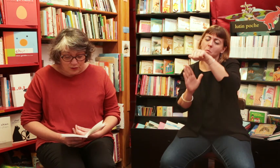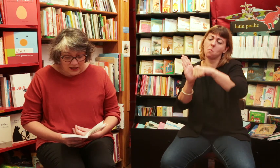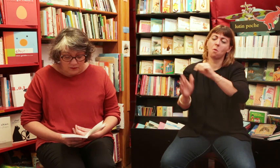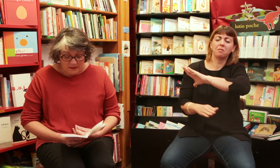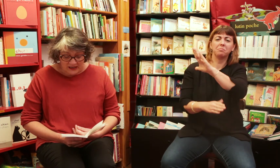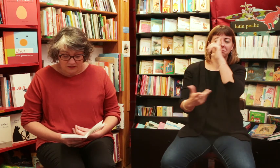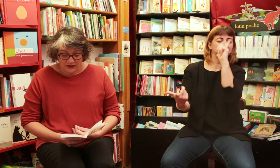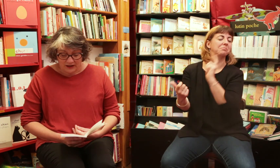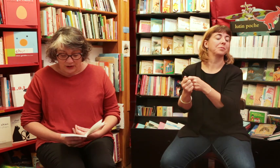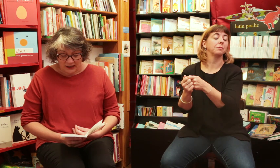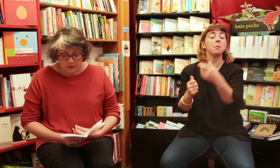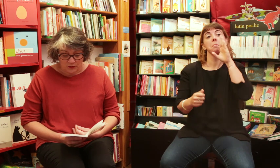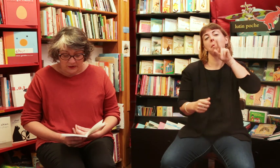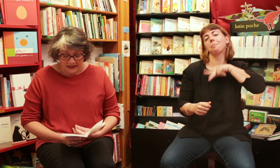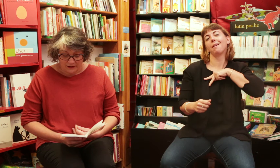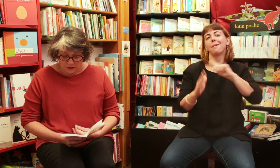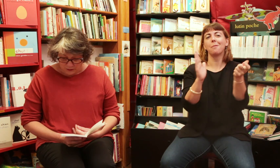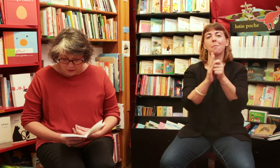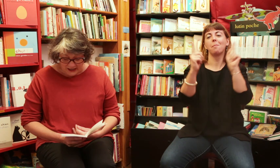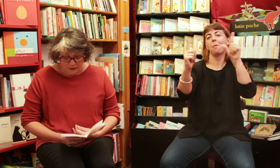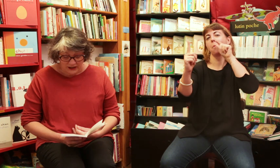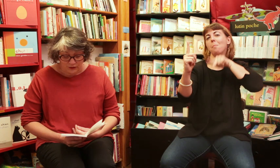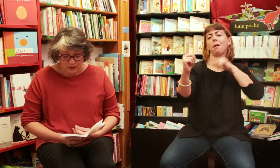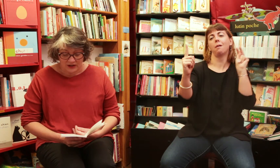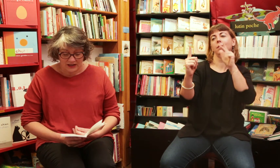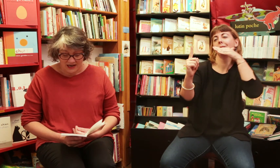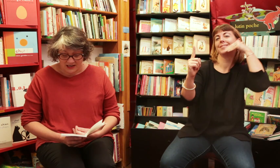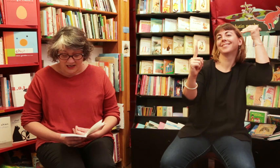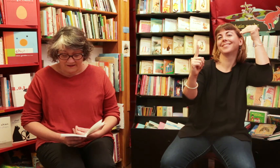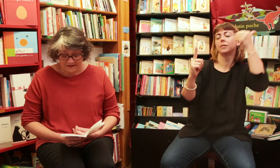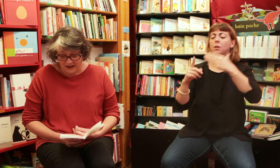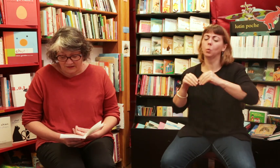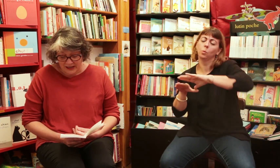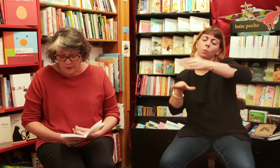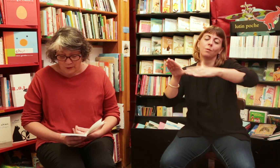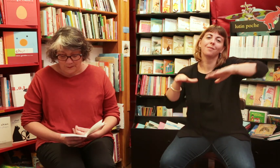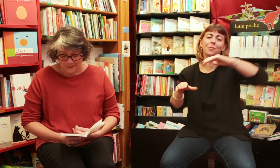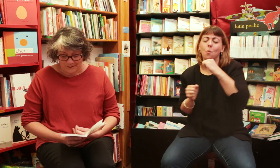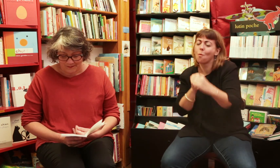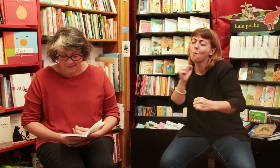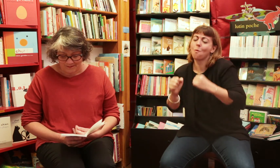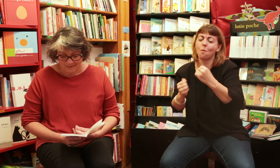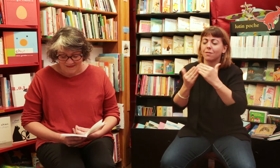le sourire de ma mère quand elle regarde mon père, courir dans les dunes, nager, évidemment.